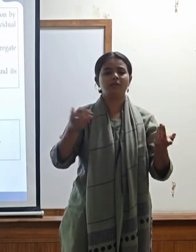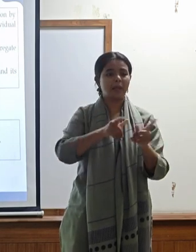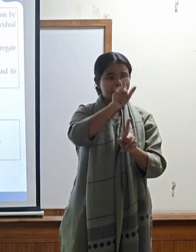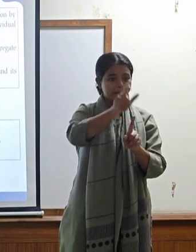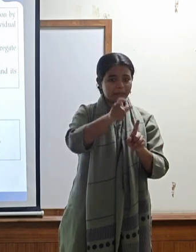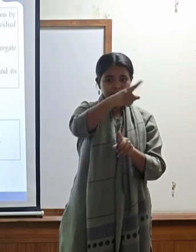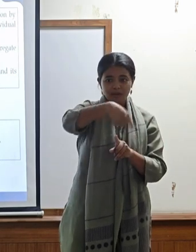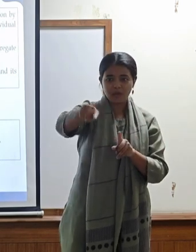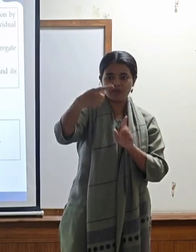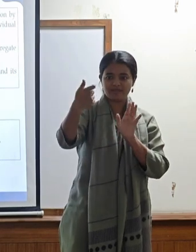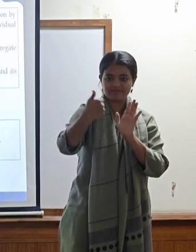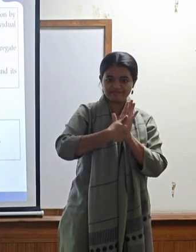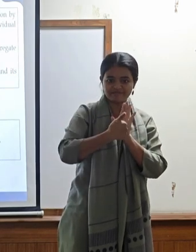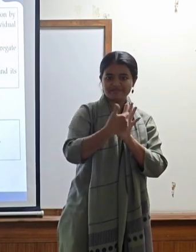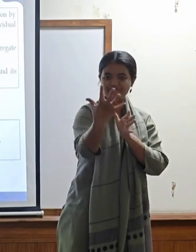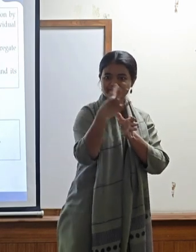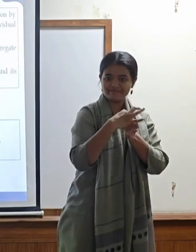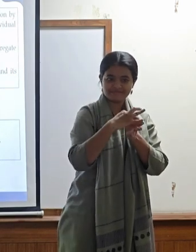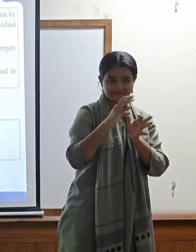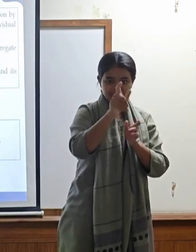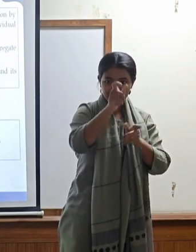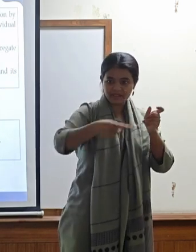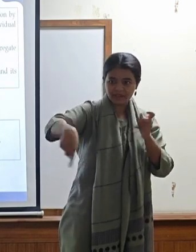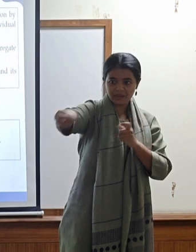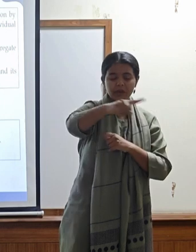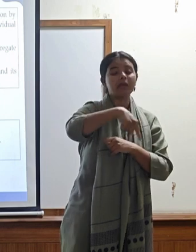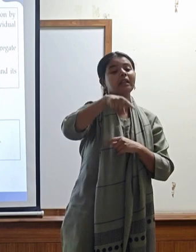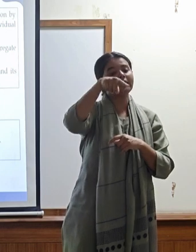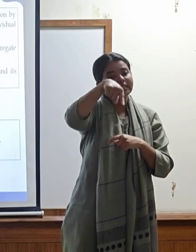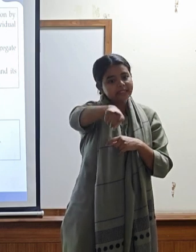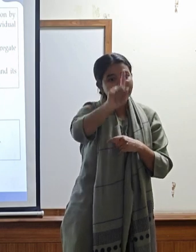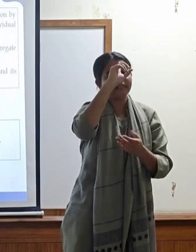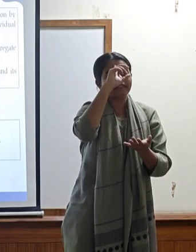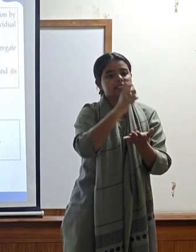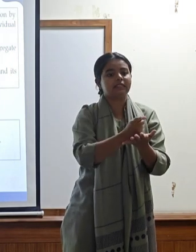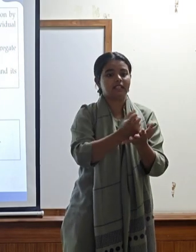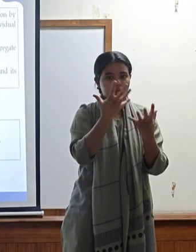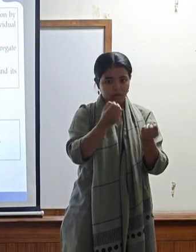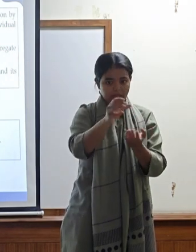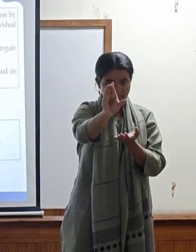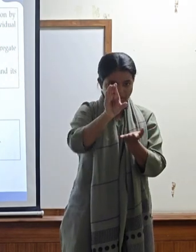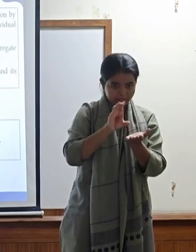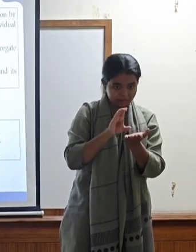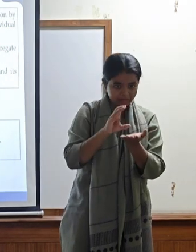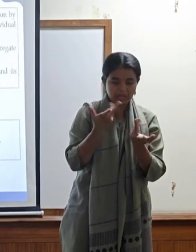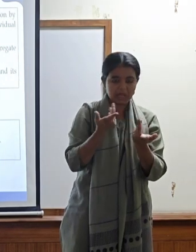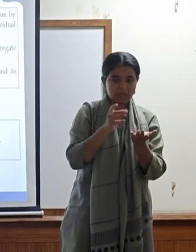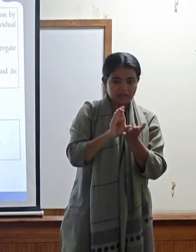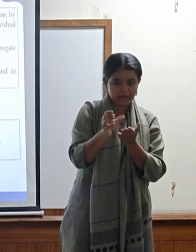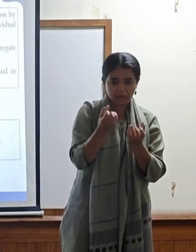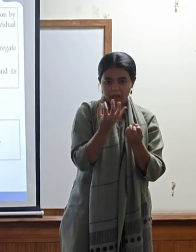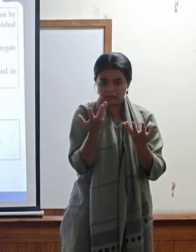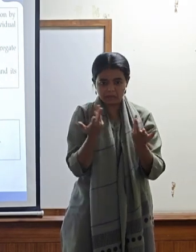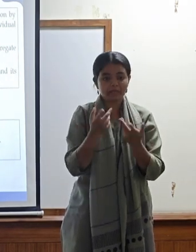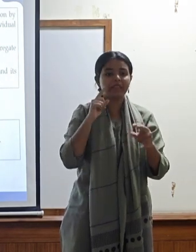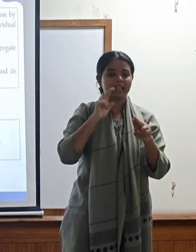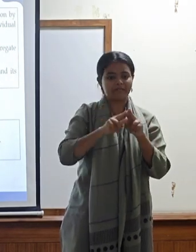है कि वो अपने हिसाब से अपना इन्वेस्टमेंट कर सके। अगर सब्सक्राइबर नहीं चूज करता है